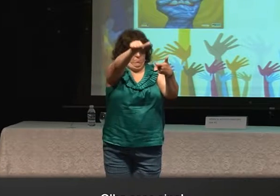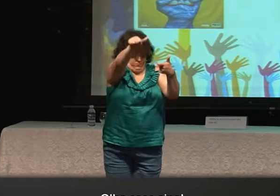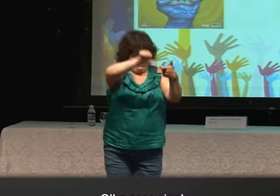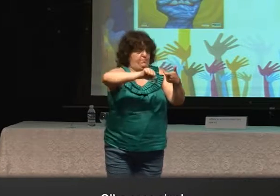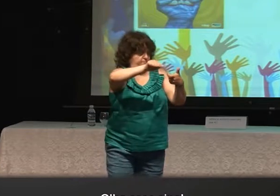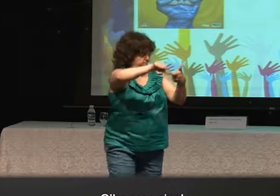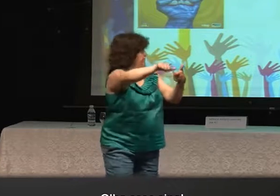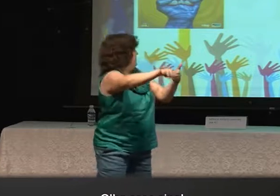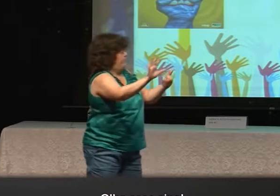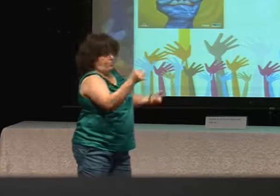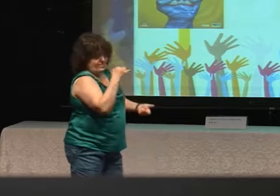esse sinal.